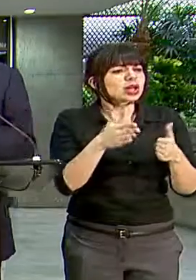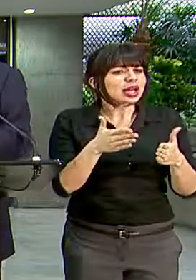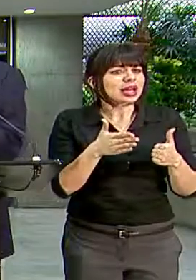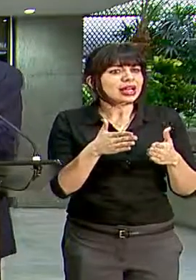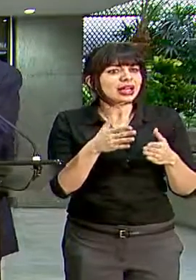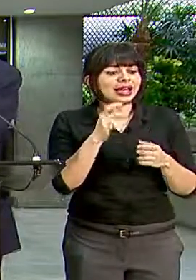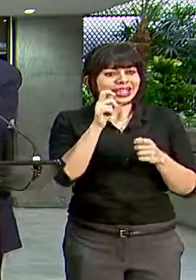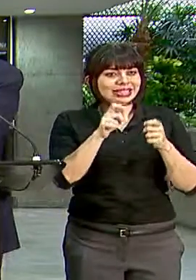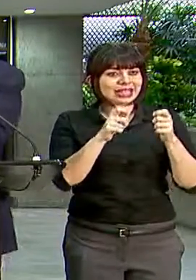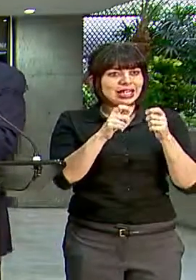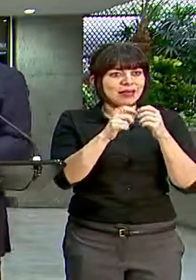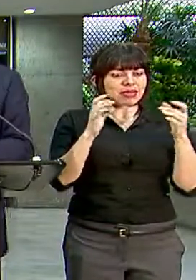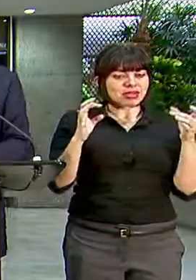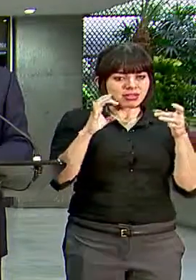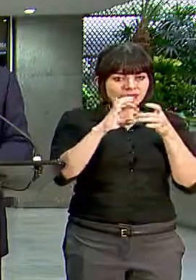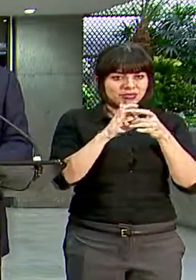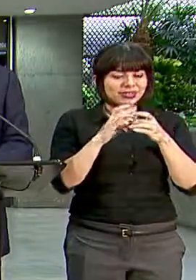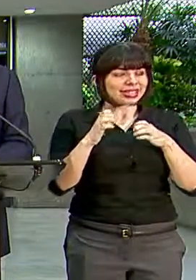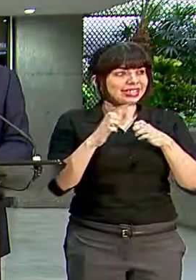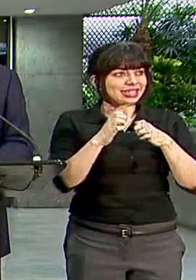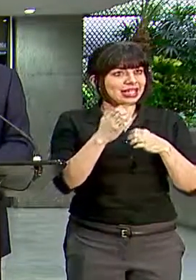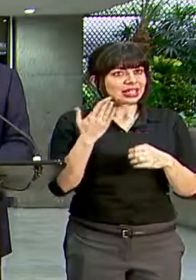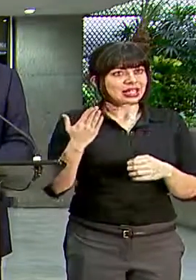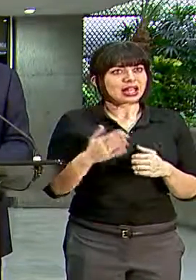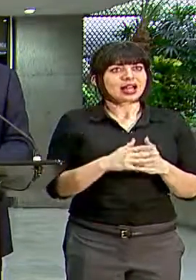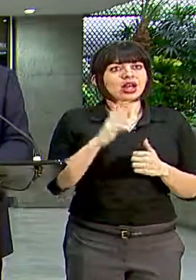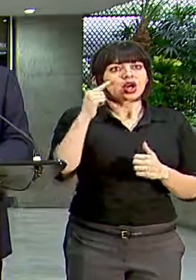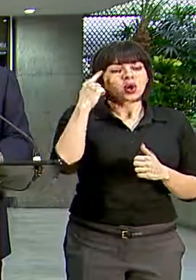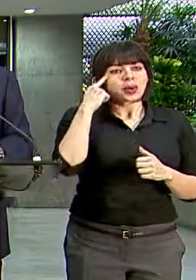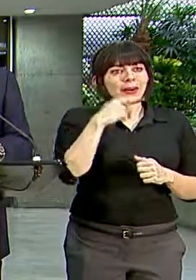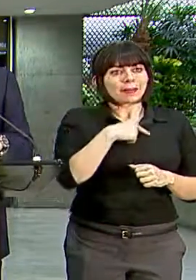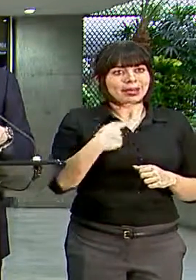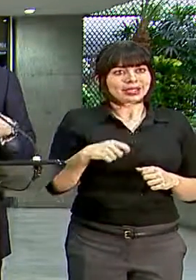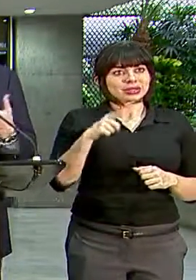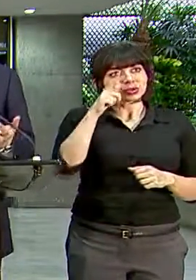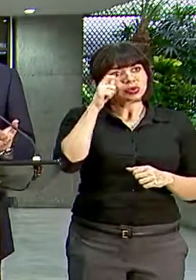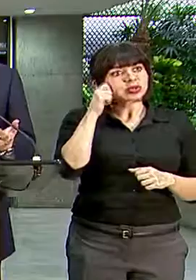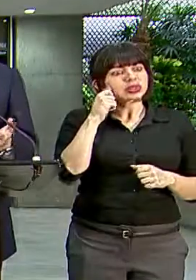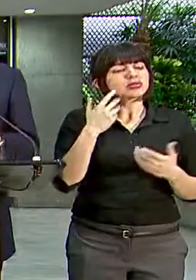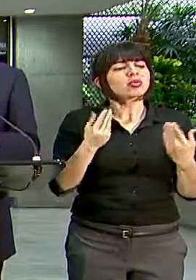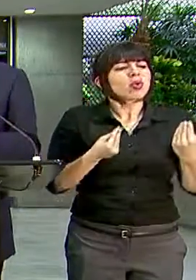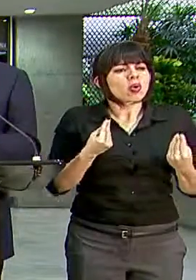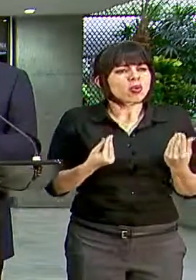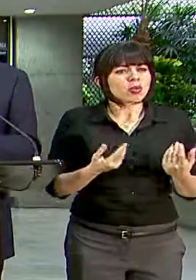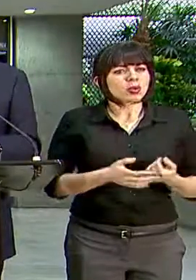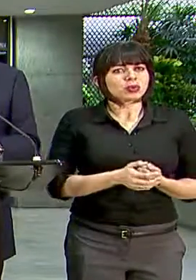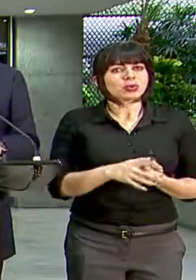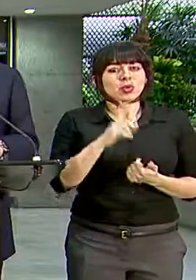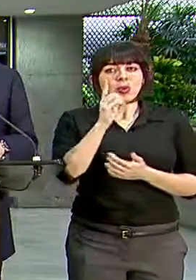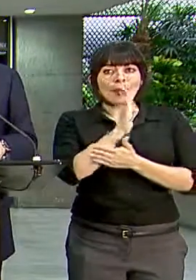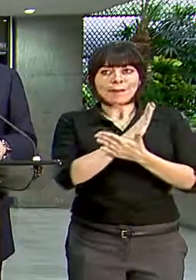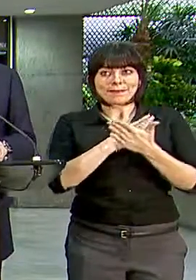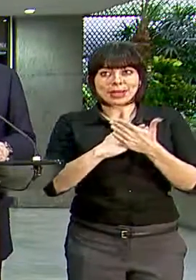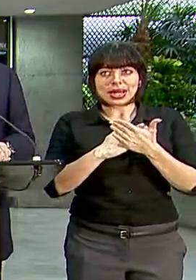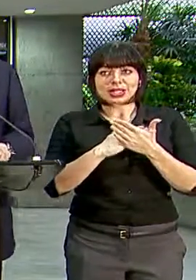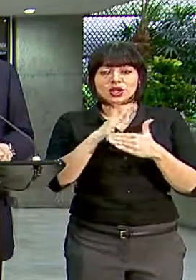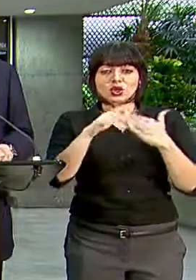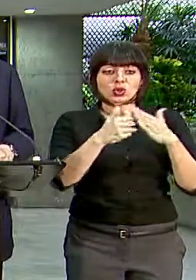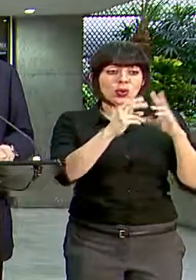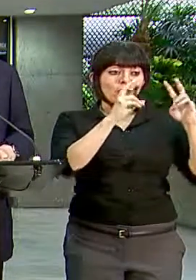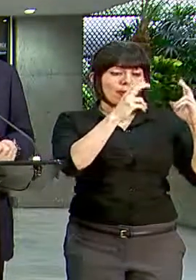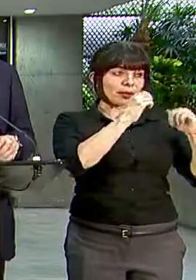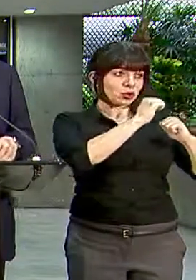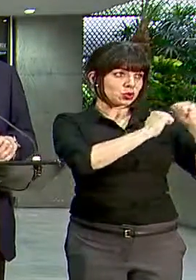es exactamente alinearse con la estrategia del gobierno del presidente Solís. ¿En qué sentido? De una parte, todos los